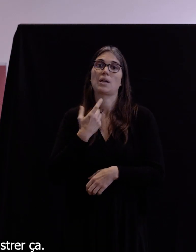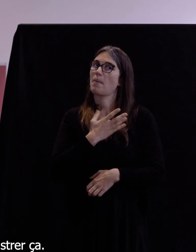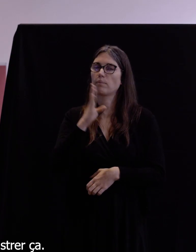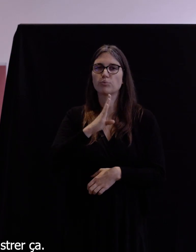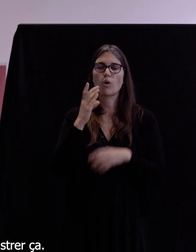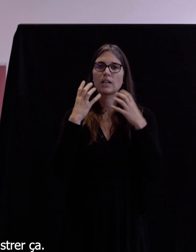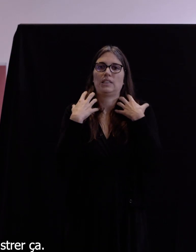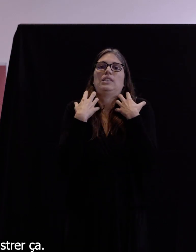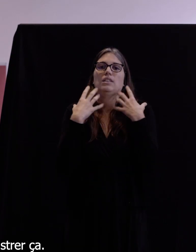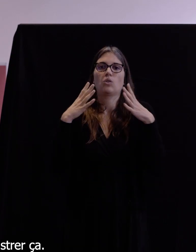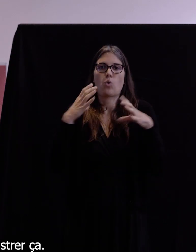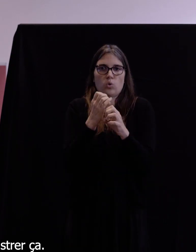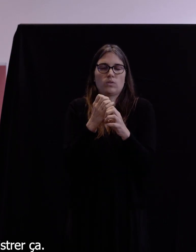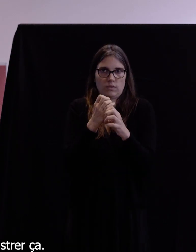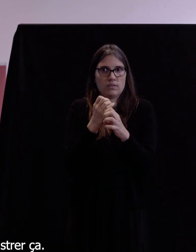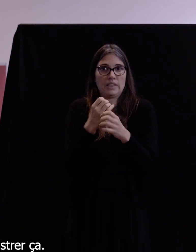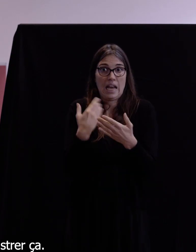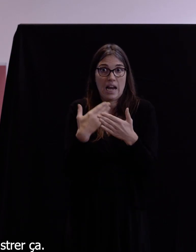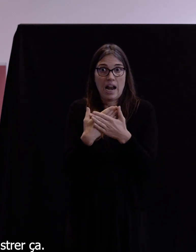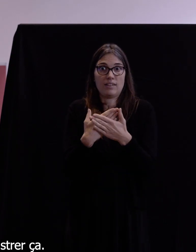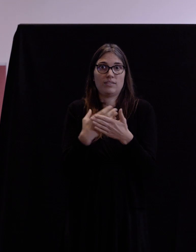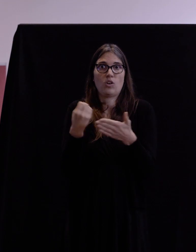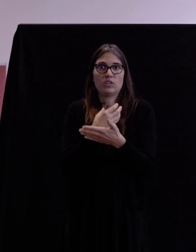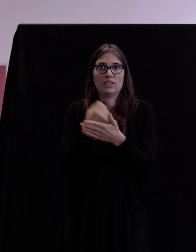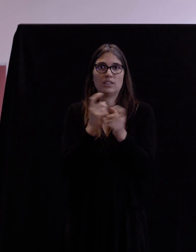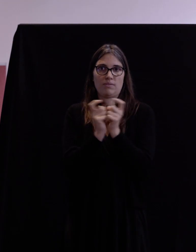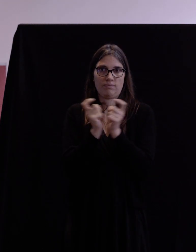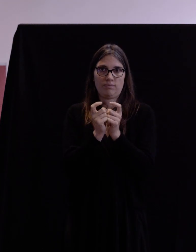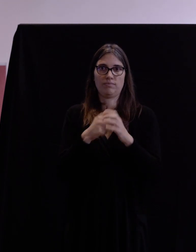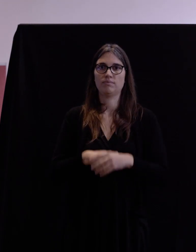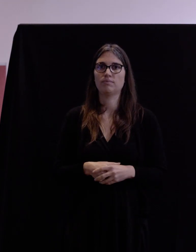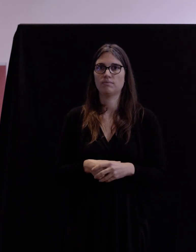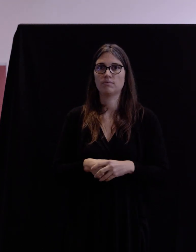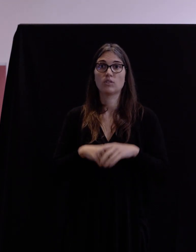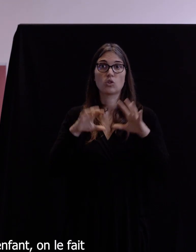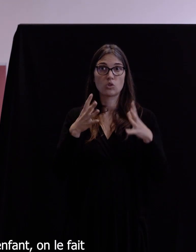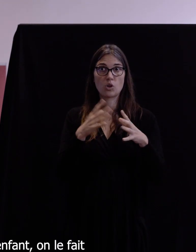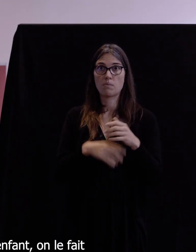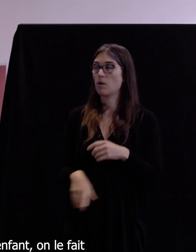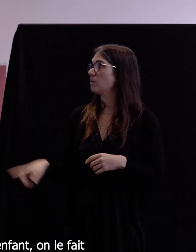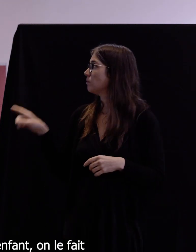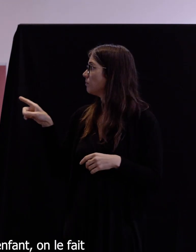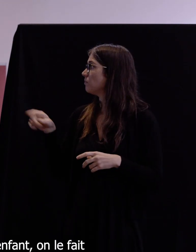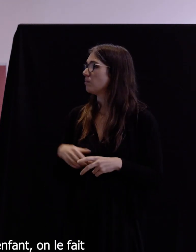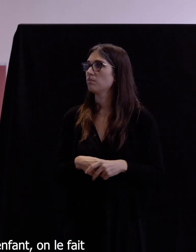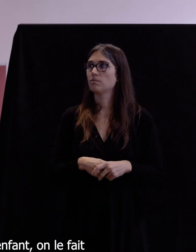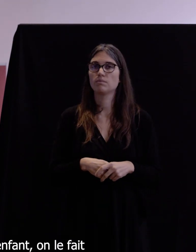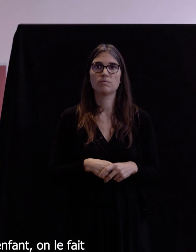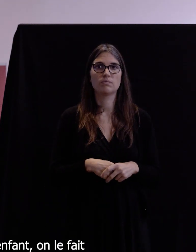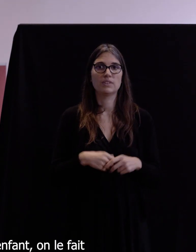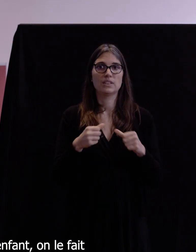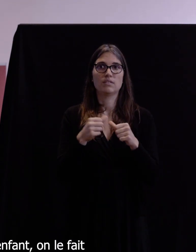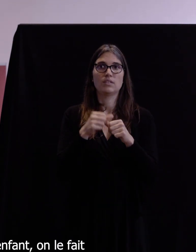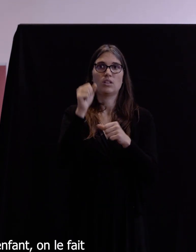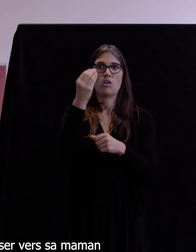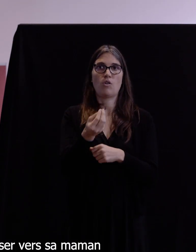contractés pour enregistrer ça. Et donc pour qu'ils soient contractés, on installe l'enfant comme ça. L'idée c'est que l'enfant, on le fait basculer